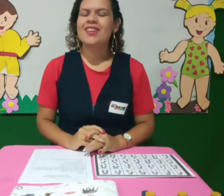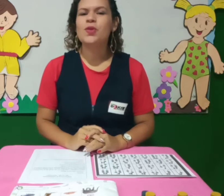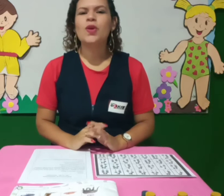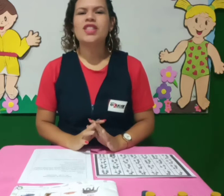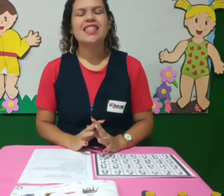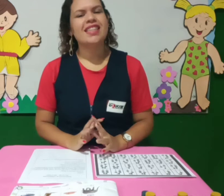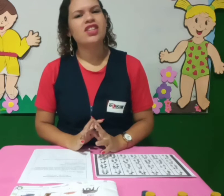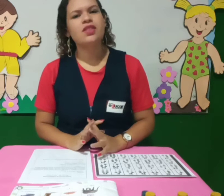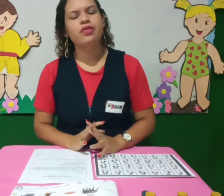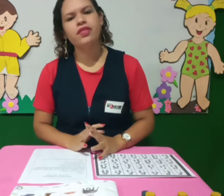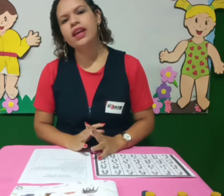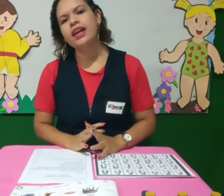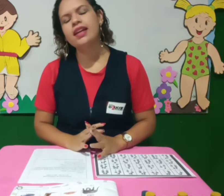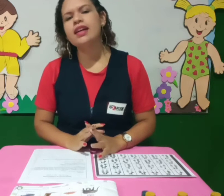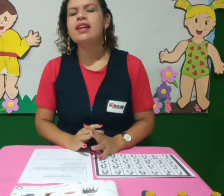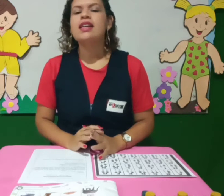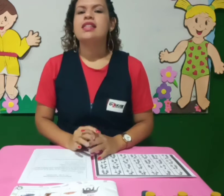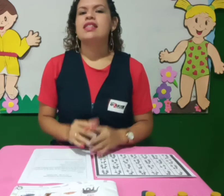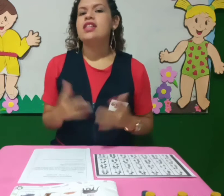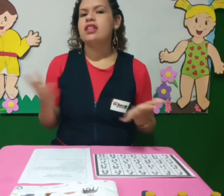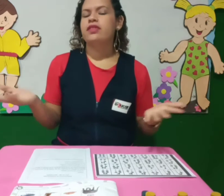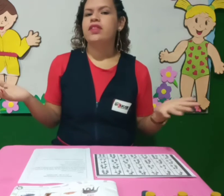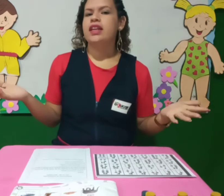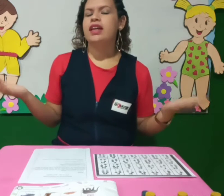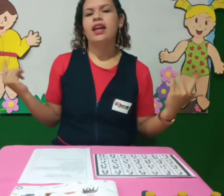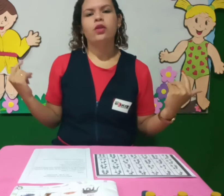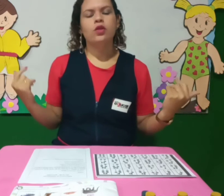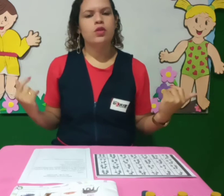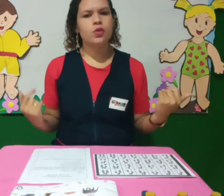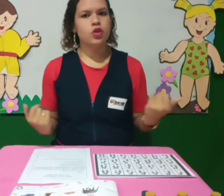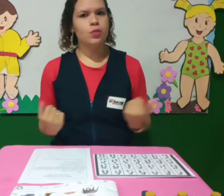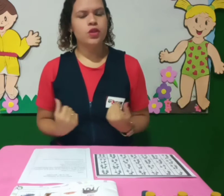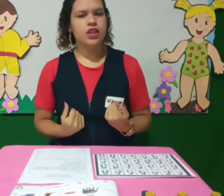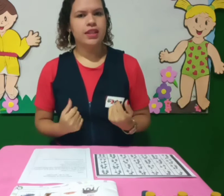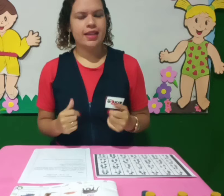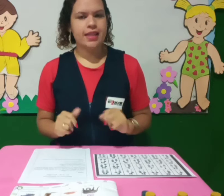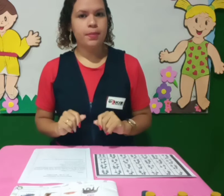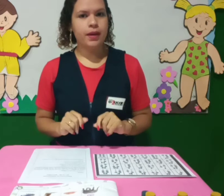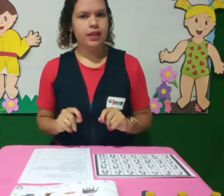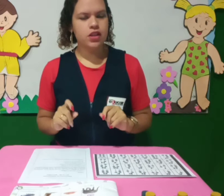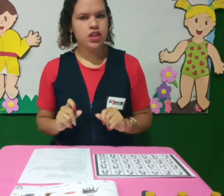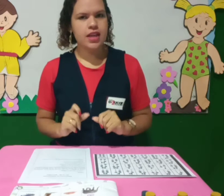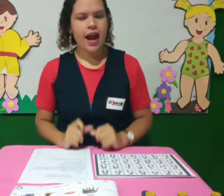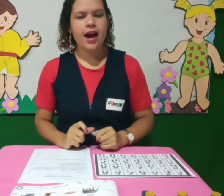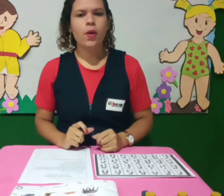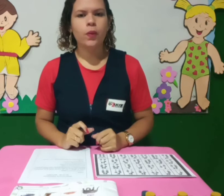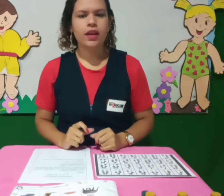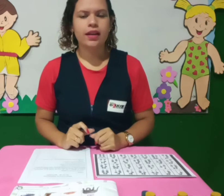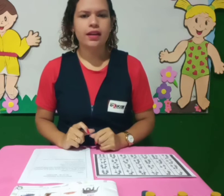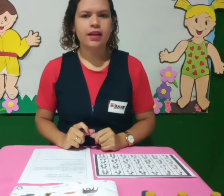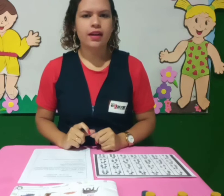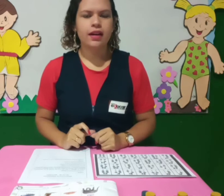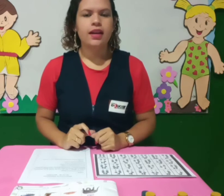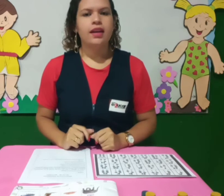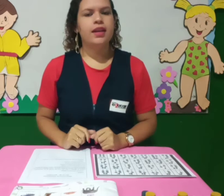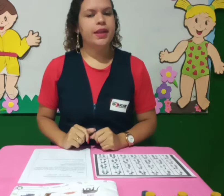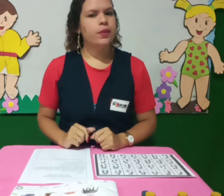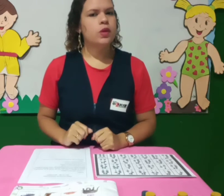5, hoje é sexta-feira. Sexta-feira é o nosso último dia da semana de aula. Então, eu